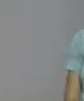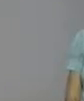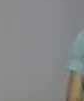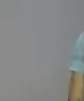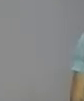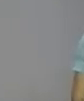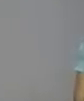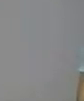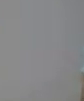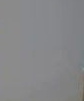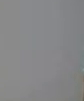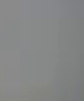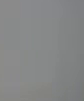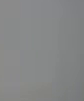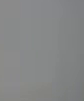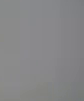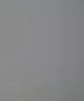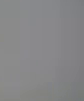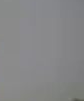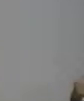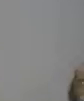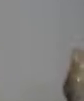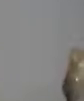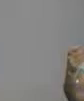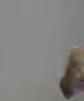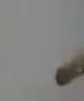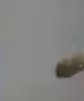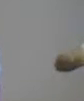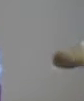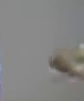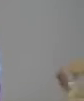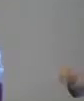Vamos a iniciar este módulo